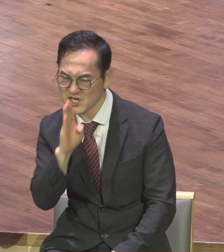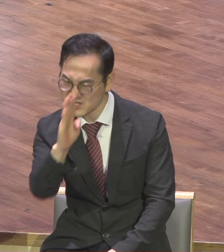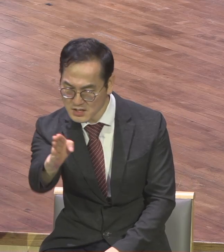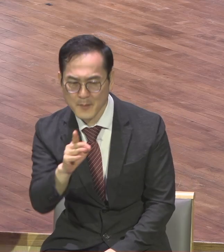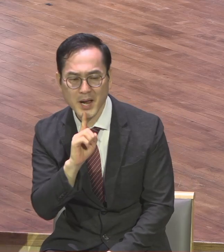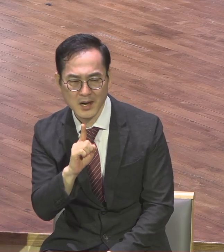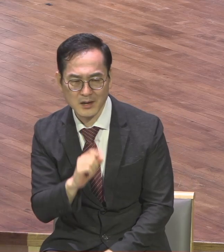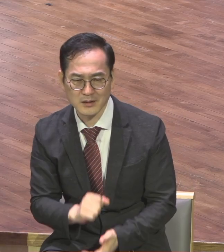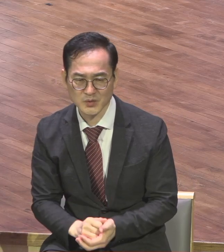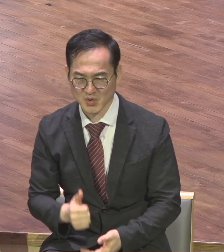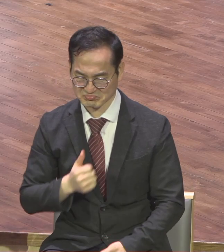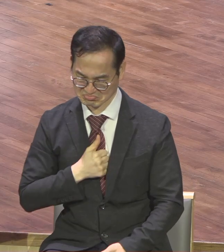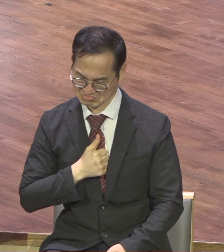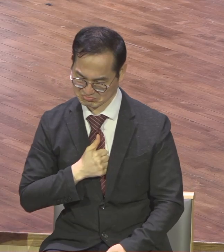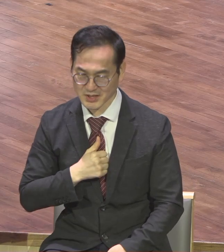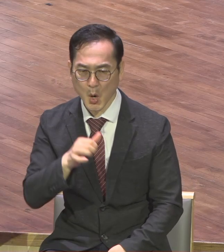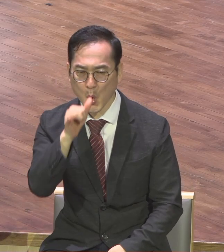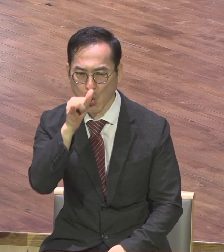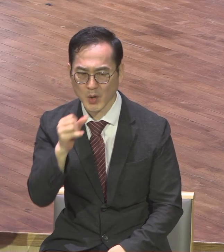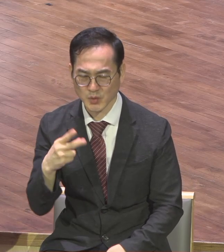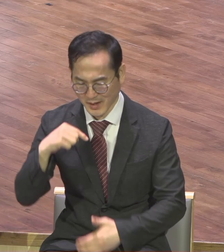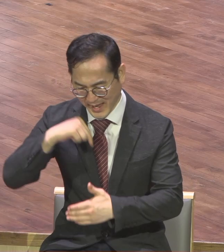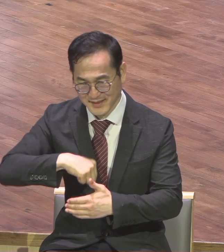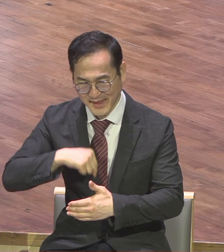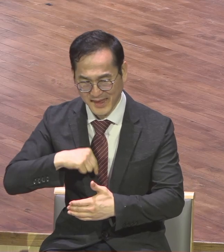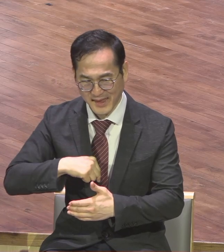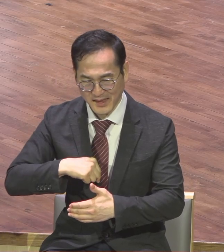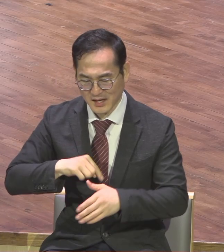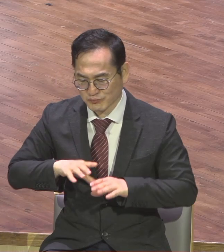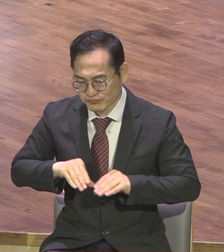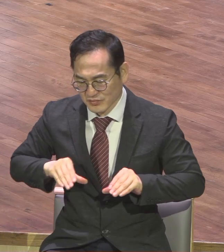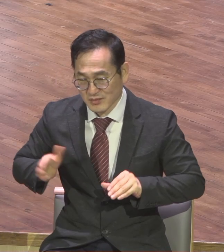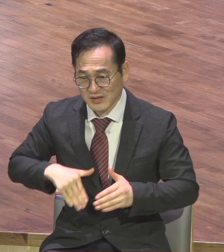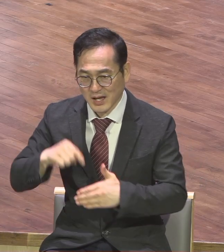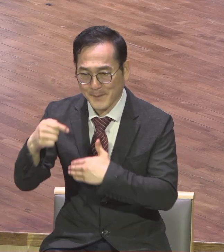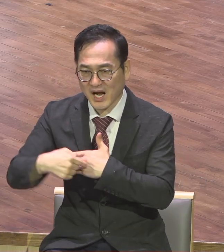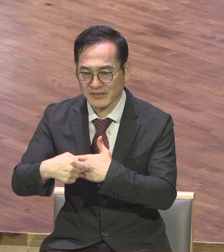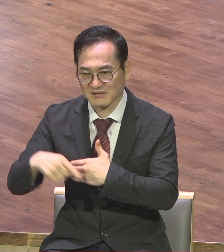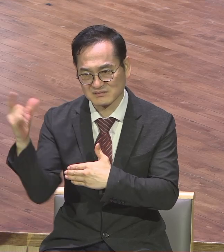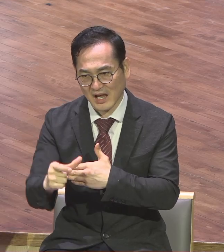자존심이 강하다. 속마음은 여린데 쿨한 척한다.